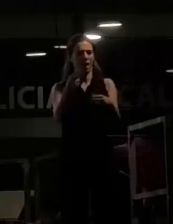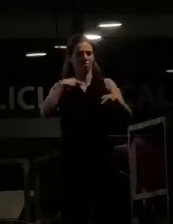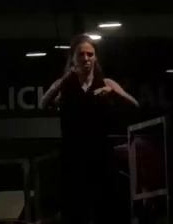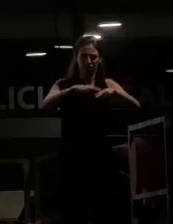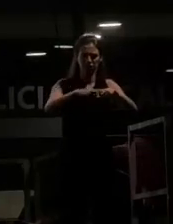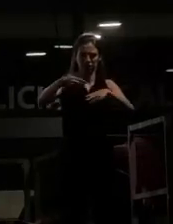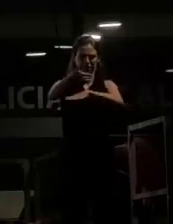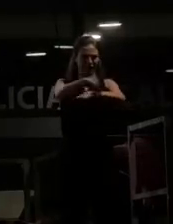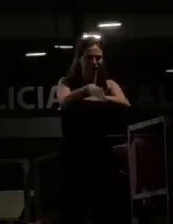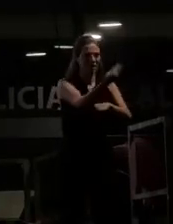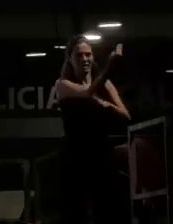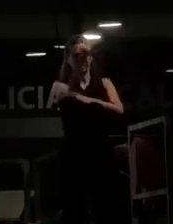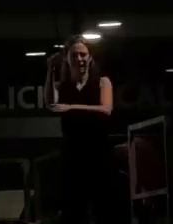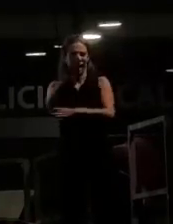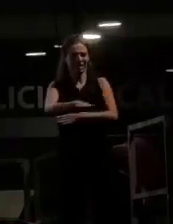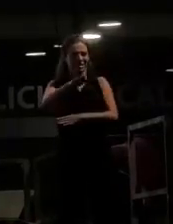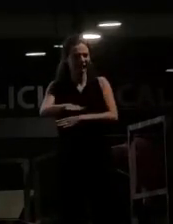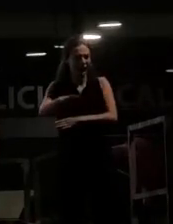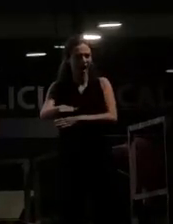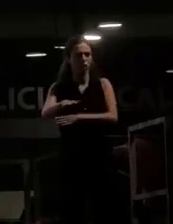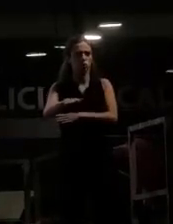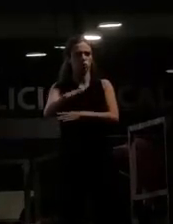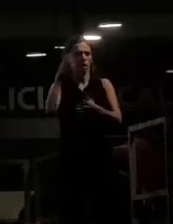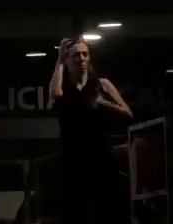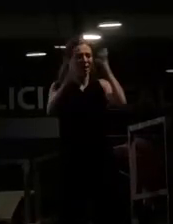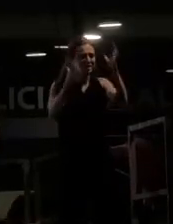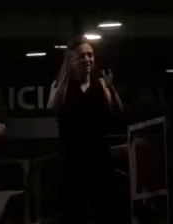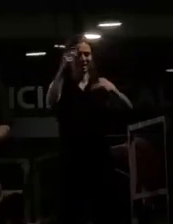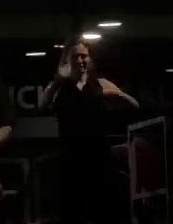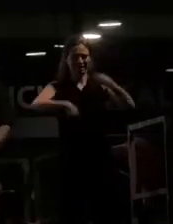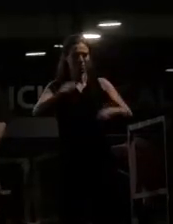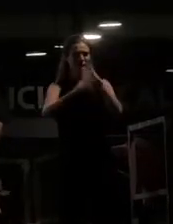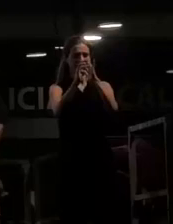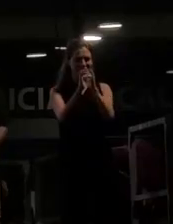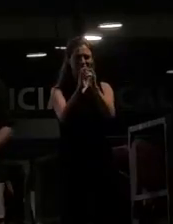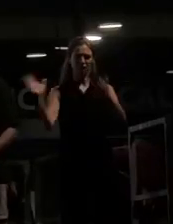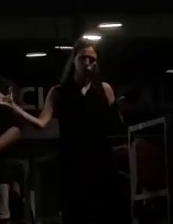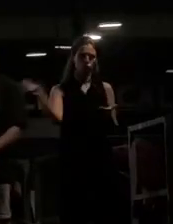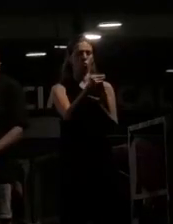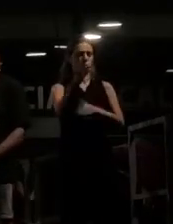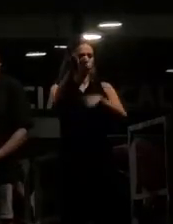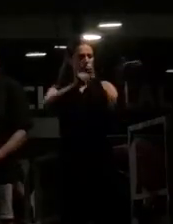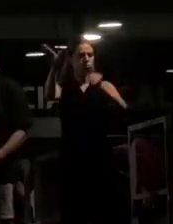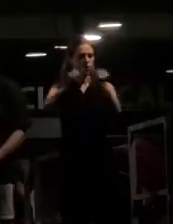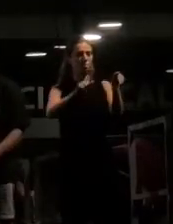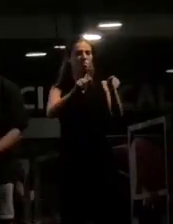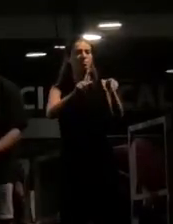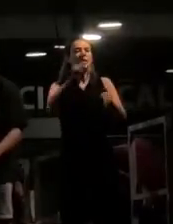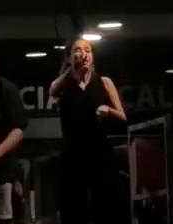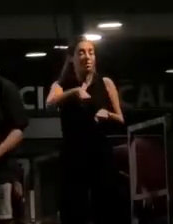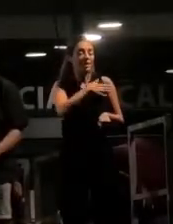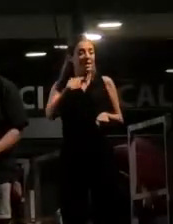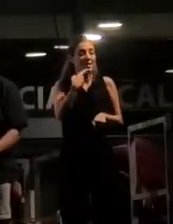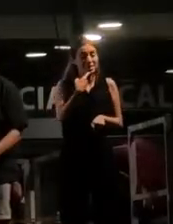carrer, gegants, nanos, bèsties, timbals, gralles. I també vol